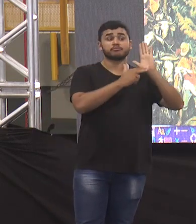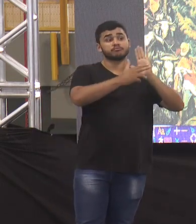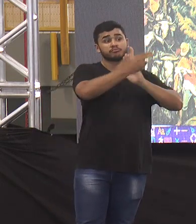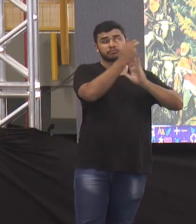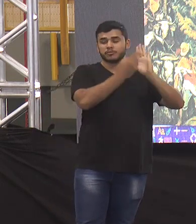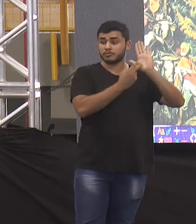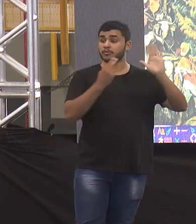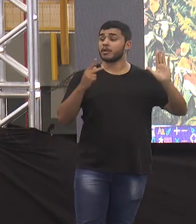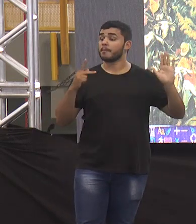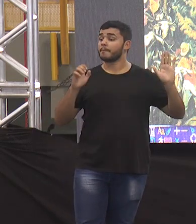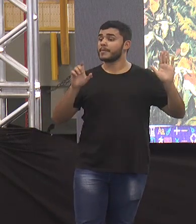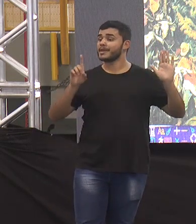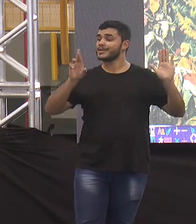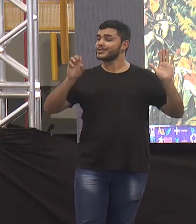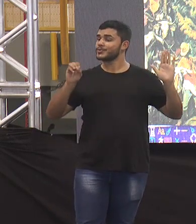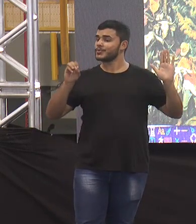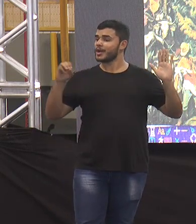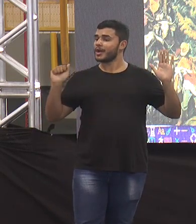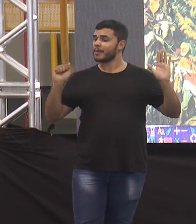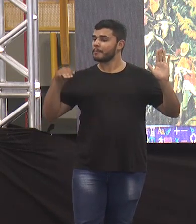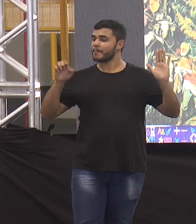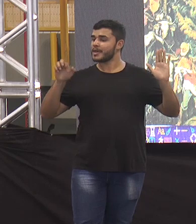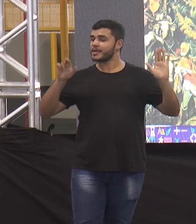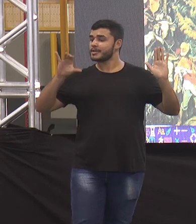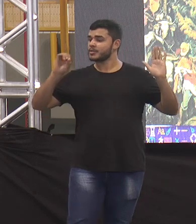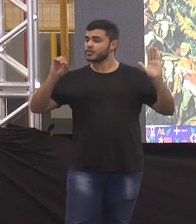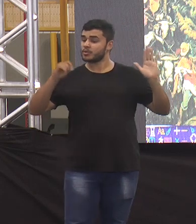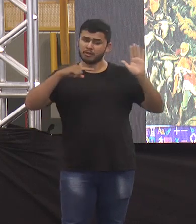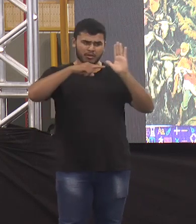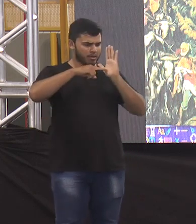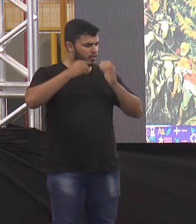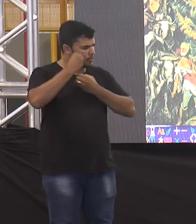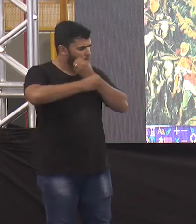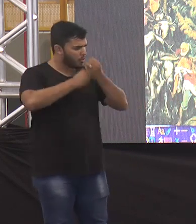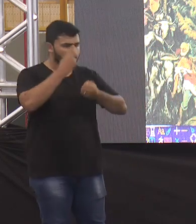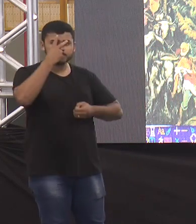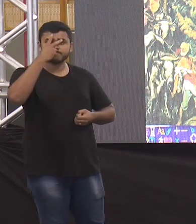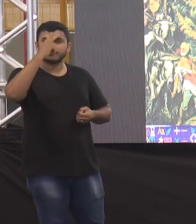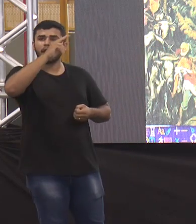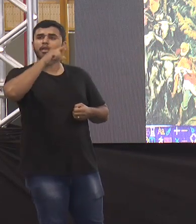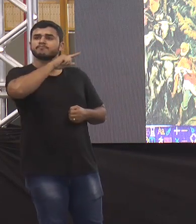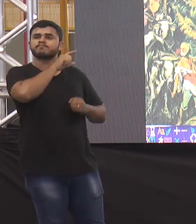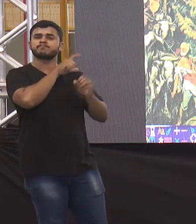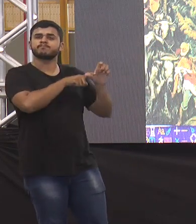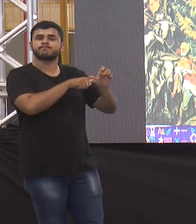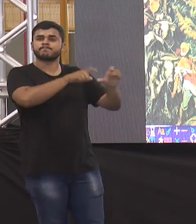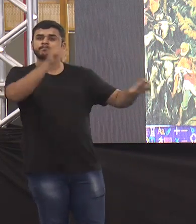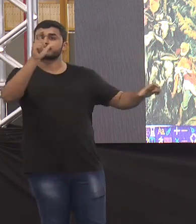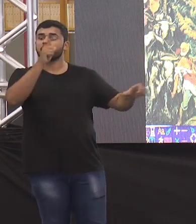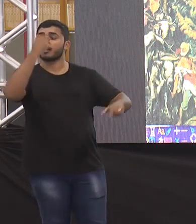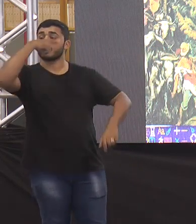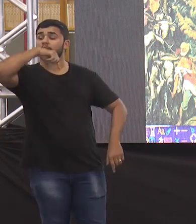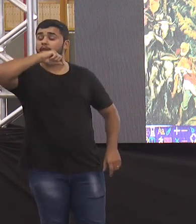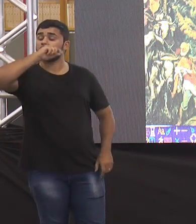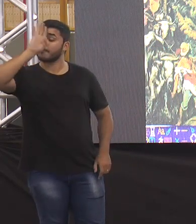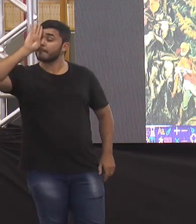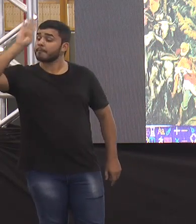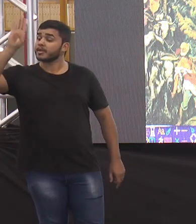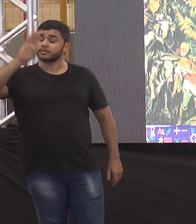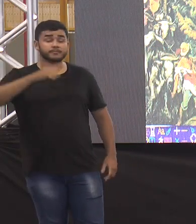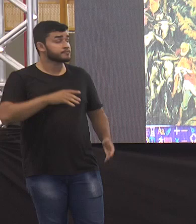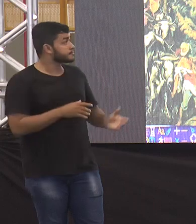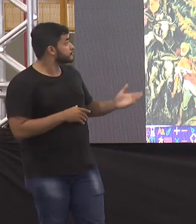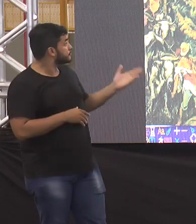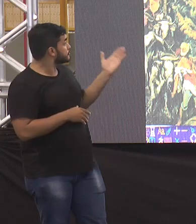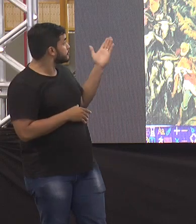para retratar a independência do Brasil, ele enfatiza a figura de quem? Quem é o